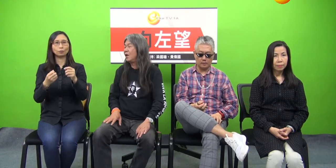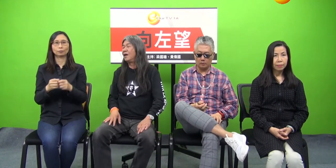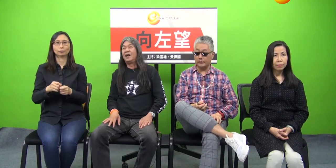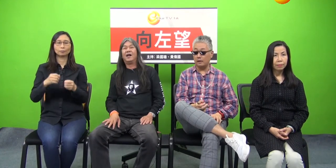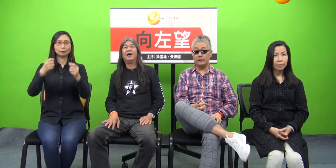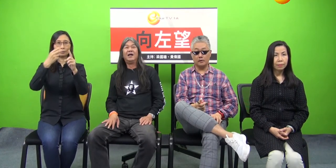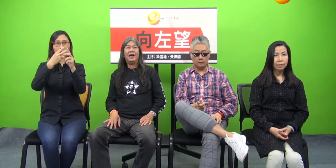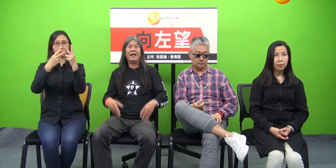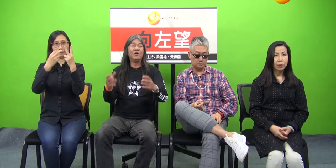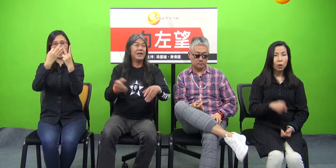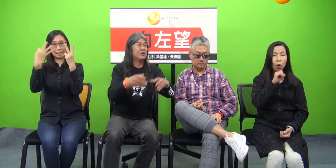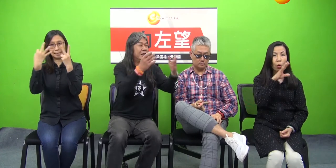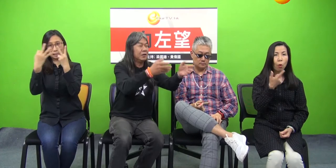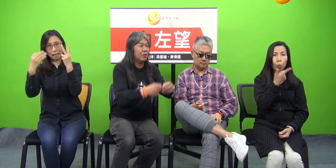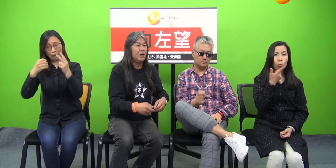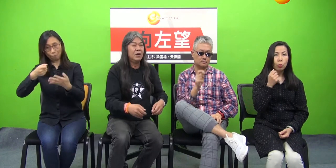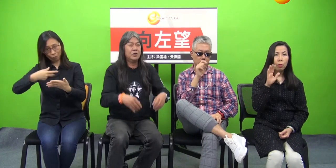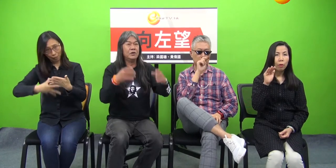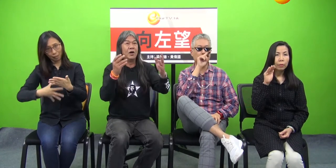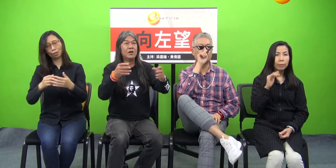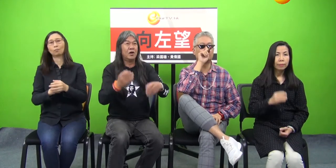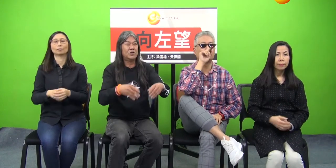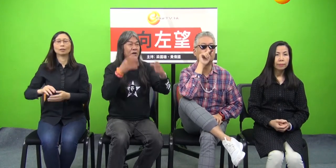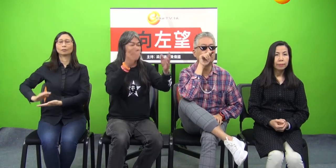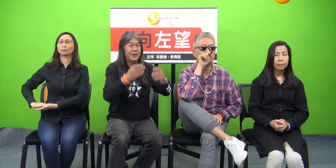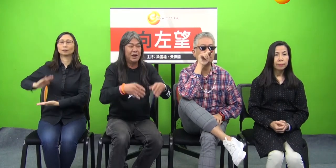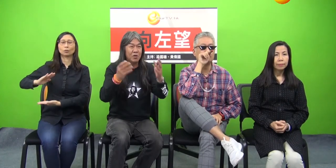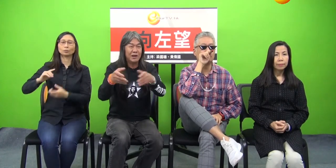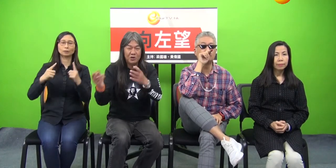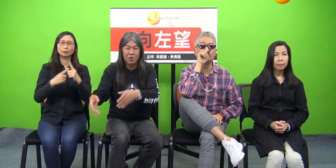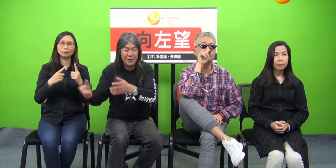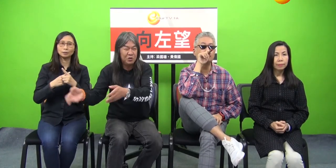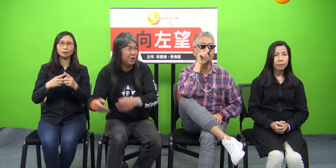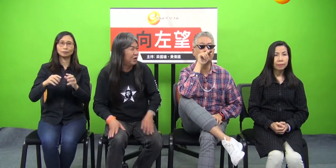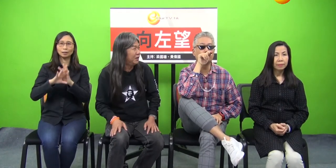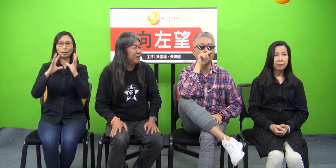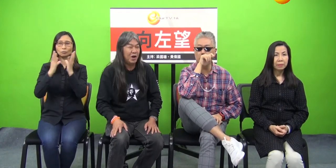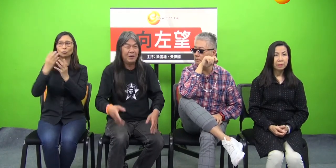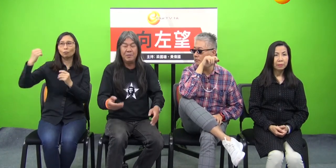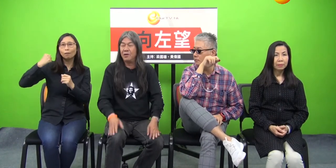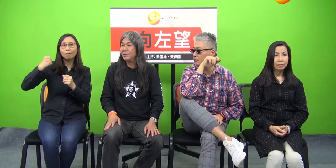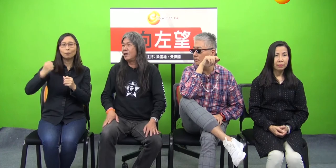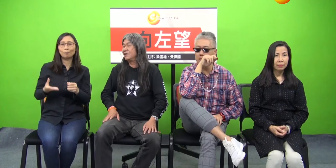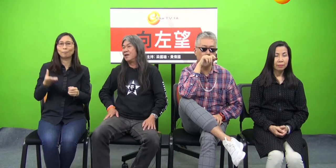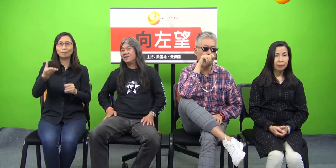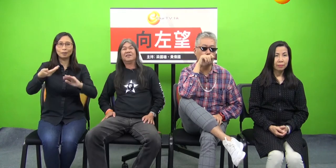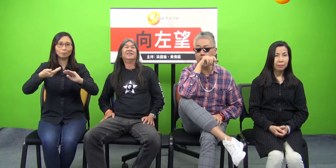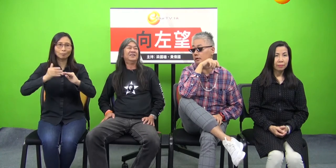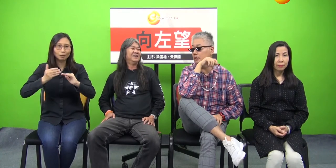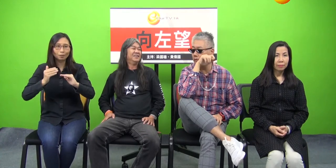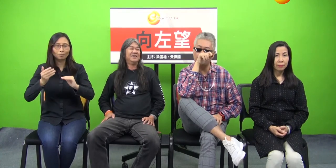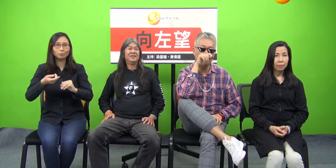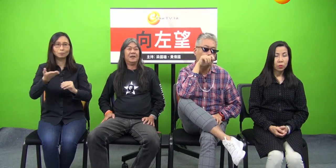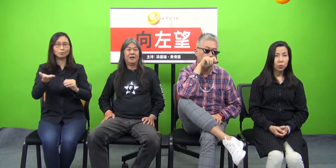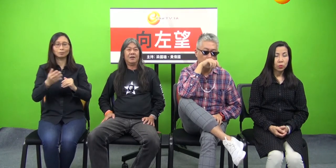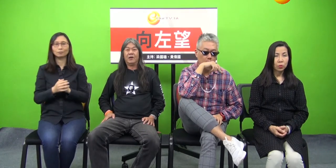啦。 好多嘢可以講。 你叫啲有錢佬，全香港最有錢嘅功能組別住嗰區去俾票，你咪嘥時間。 仲要區議